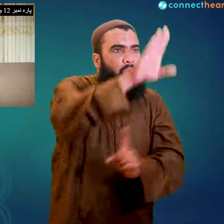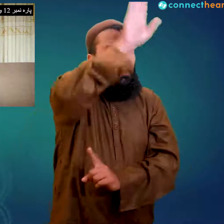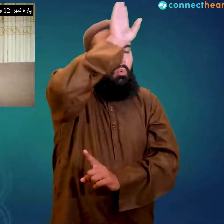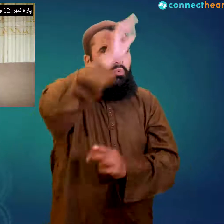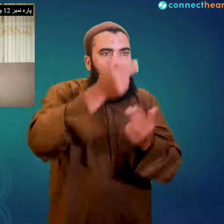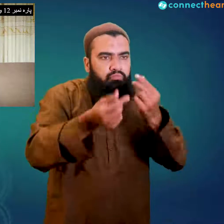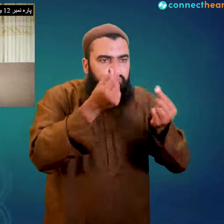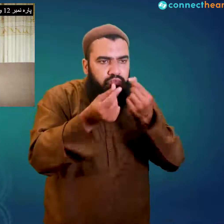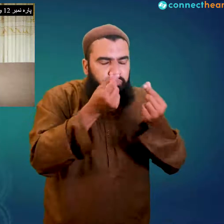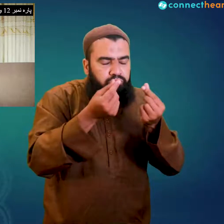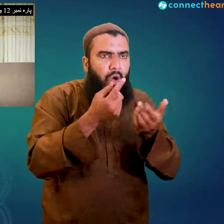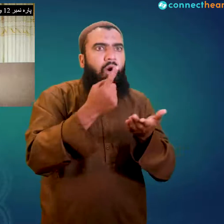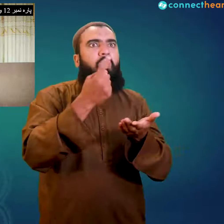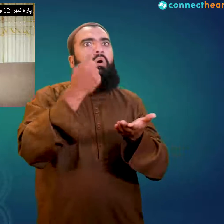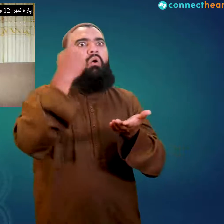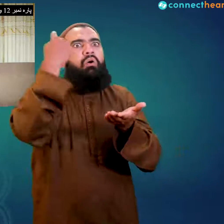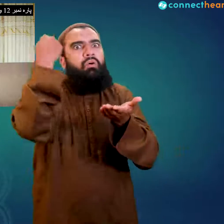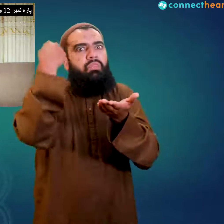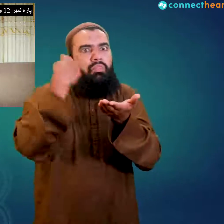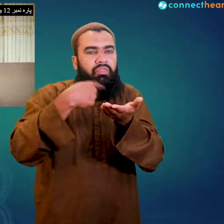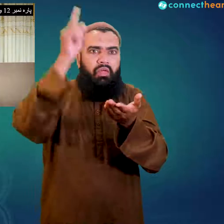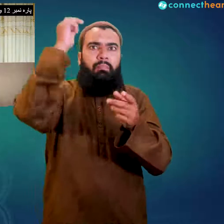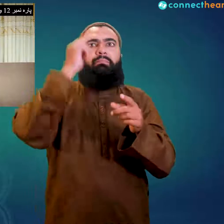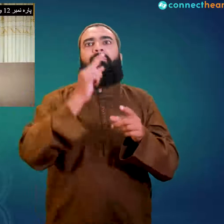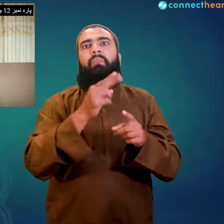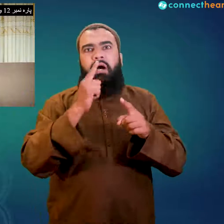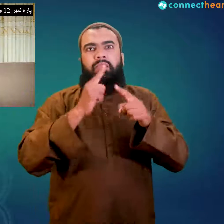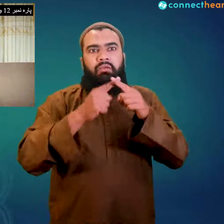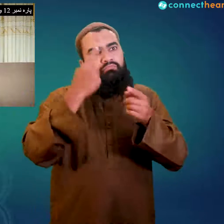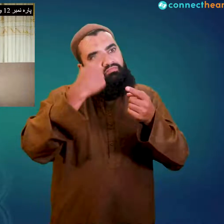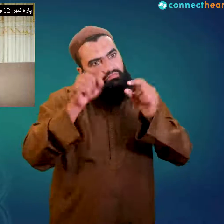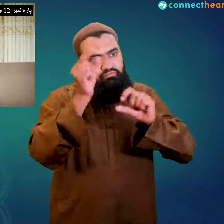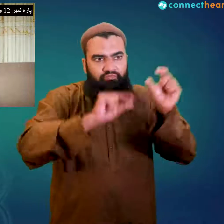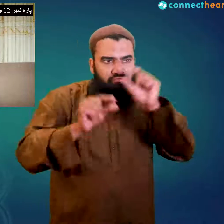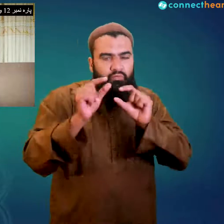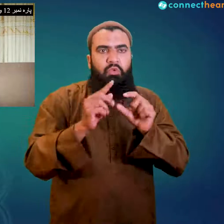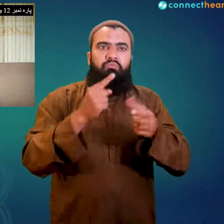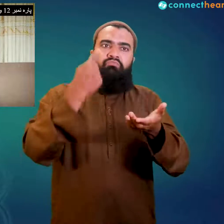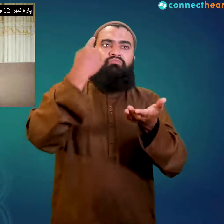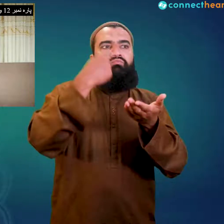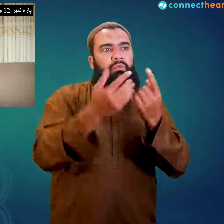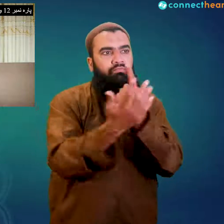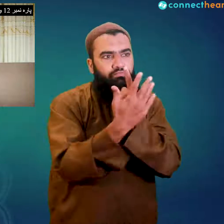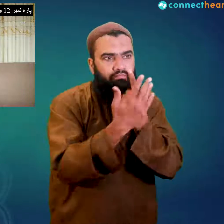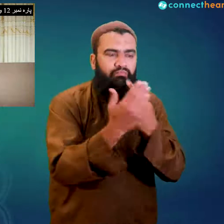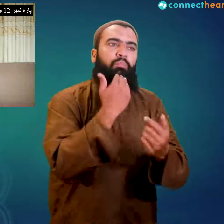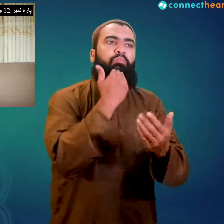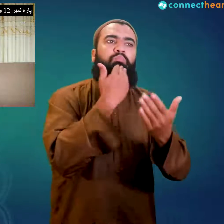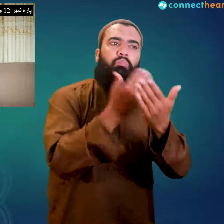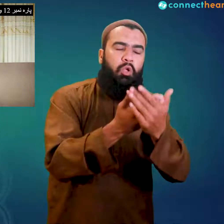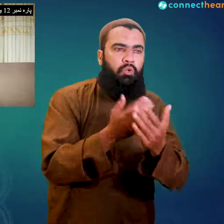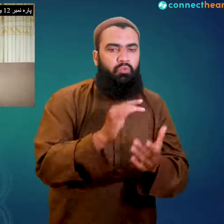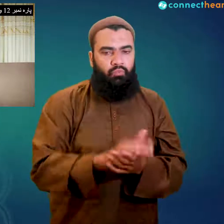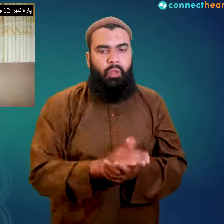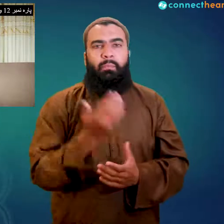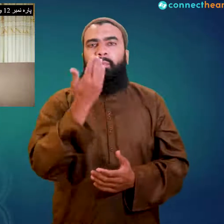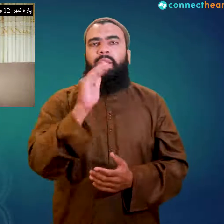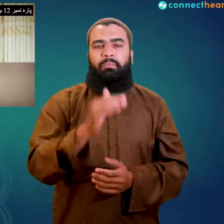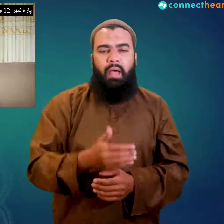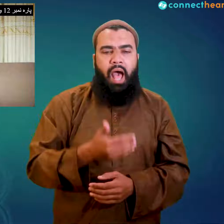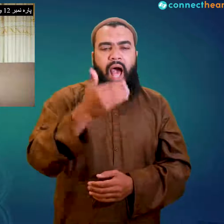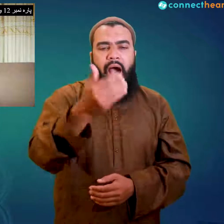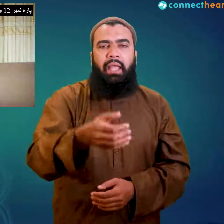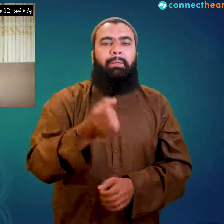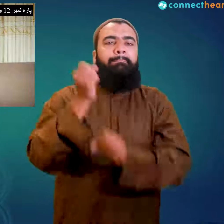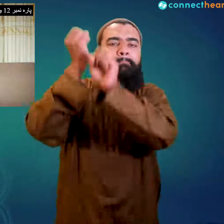میں یوسف علیہ السلام کے پاس آیا کرتے تھے، کیونکہ عزیز مصر کے بادشاہ نے یوسف علیہ السلام کو